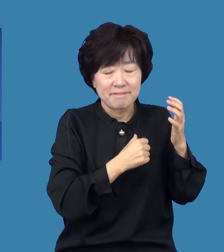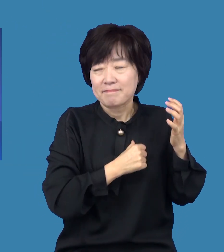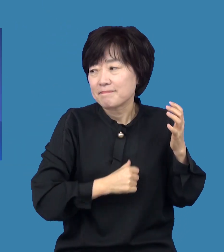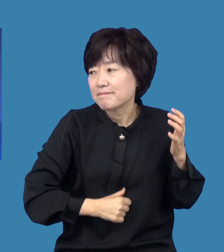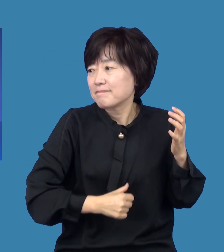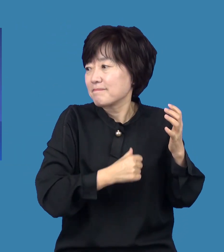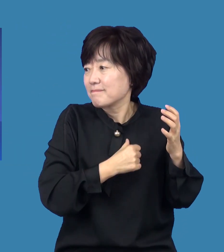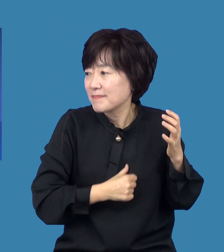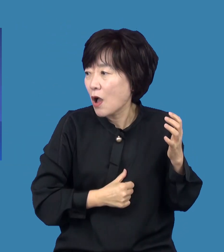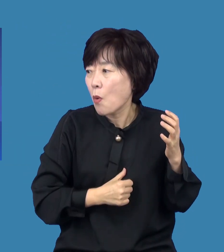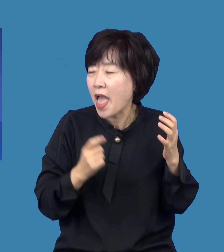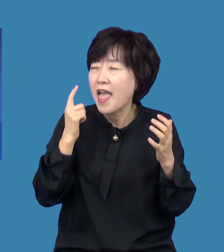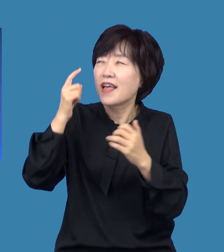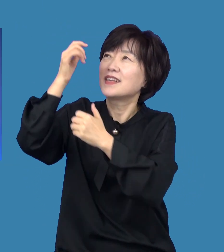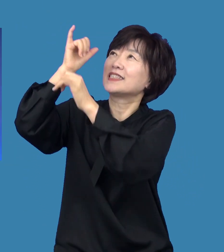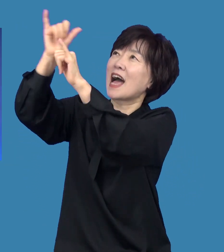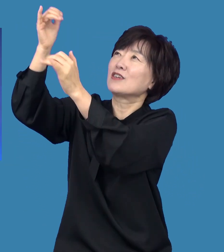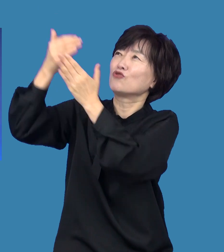주시기 때문이라는 거야.